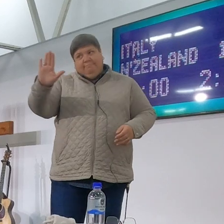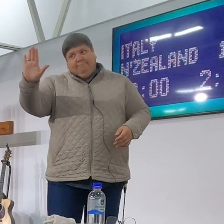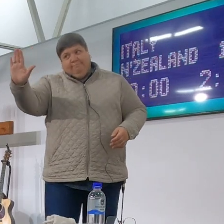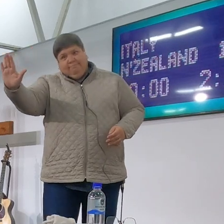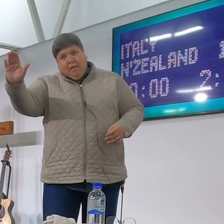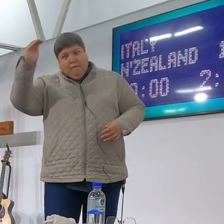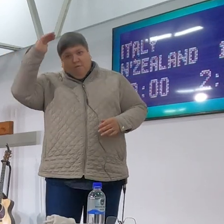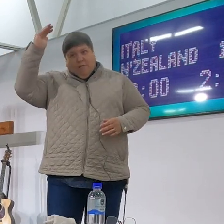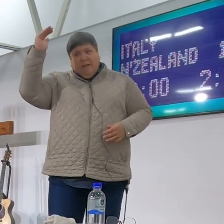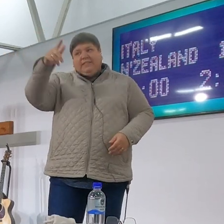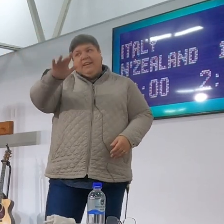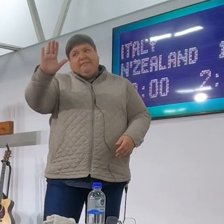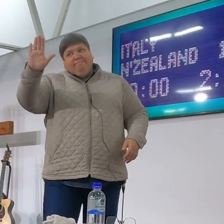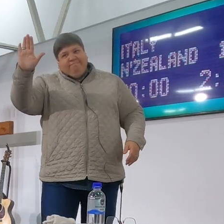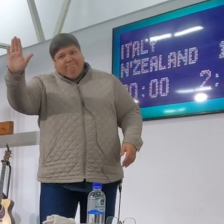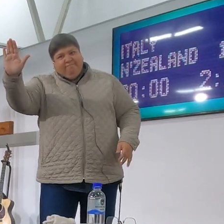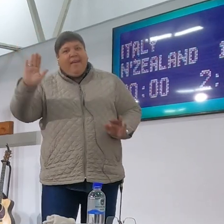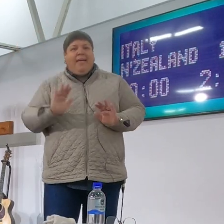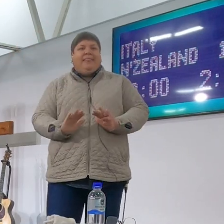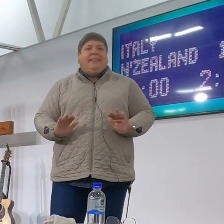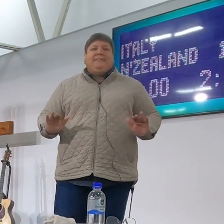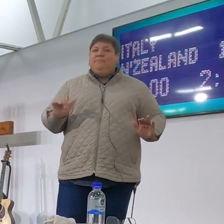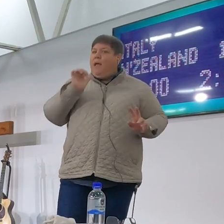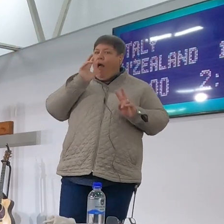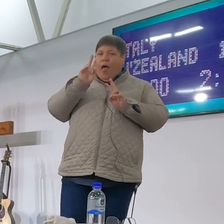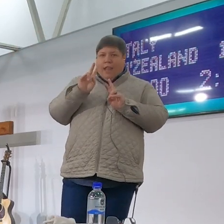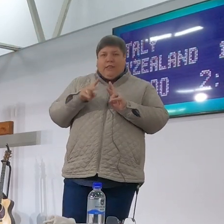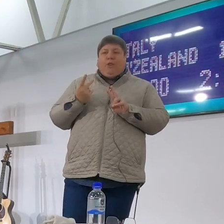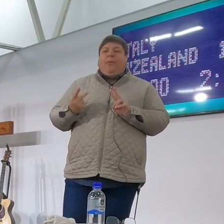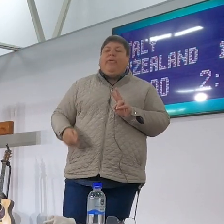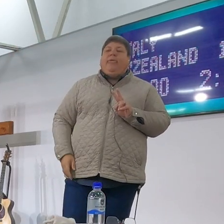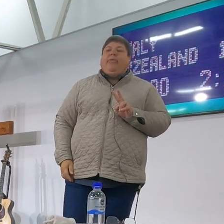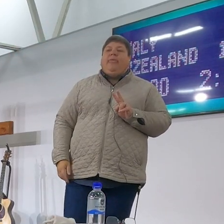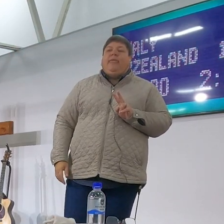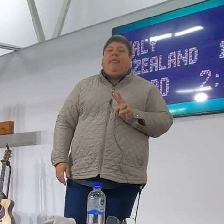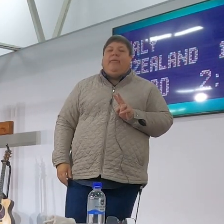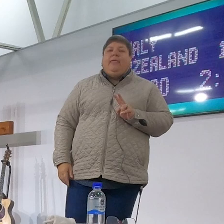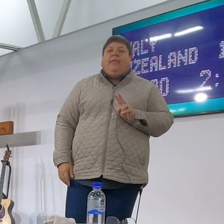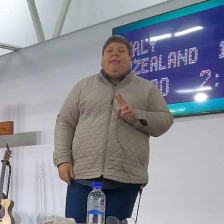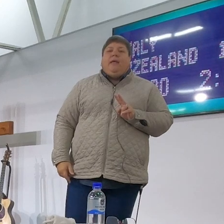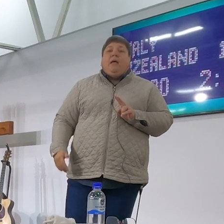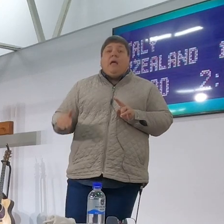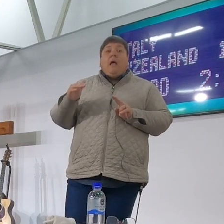al wat ons doen is ons skommel net die kaarte deur mekaar, maar eintlik kry ons nie reg dat